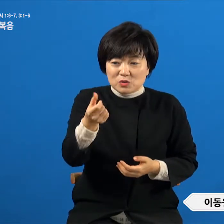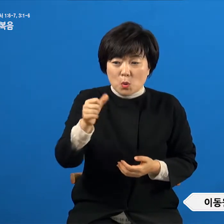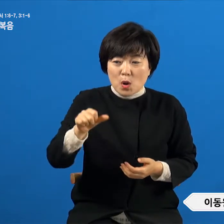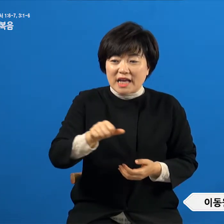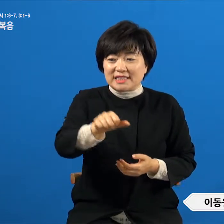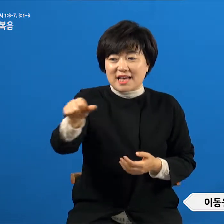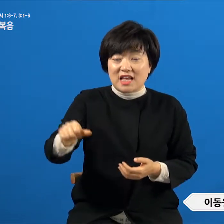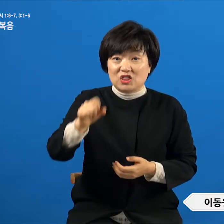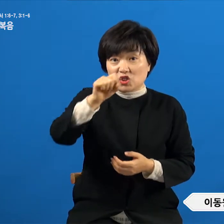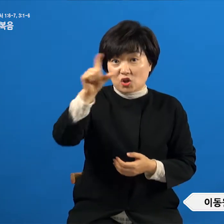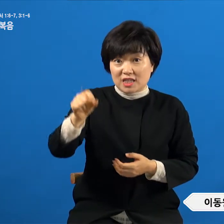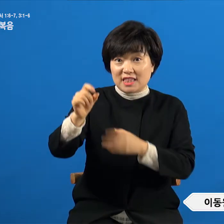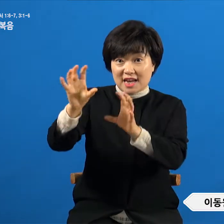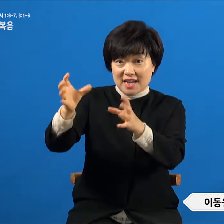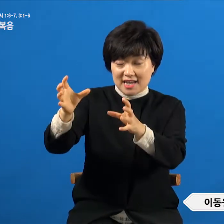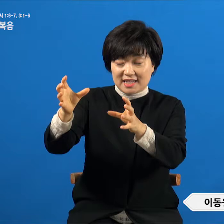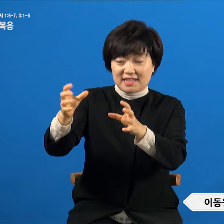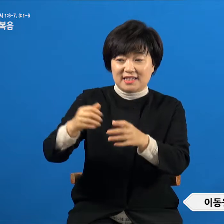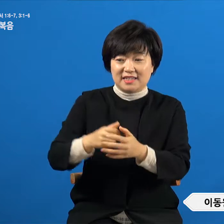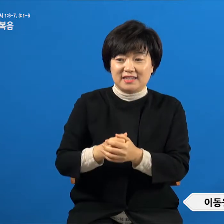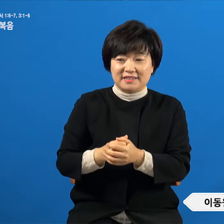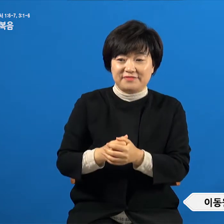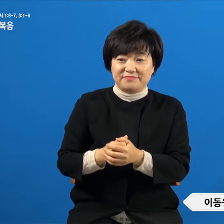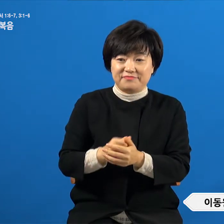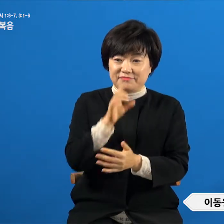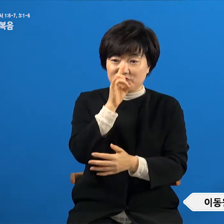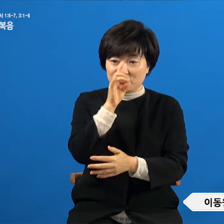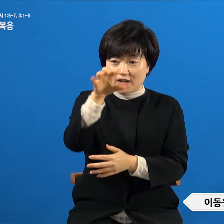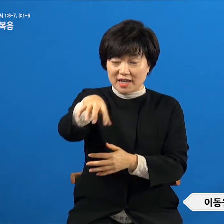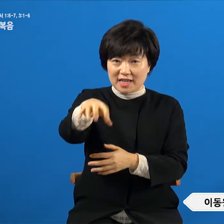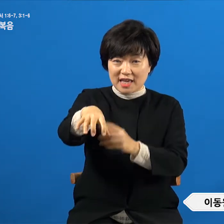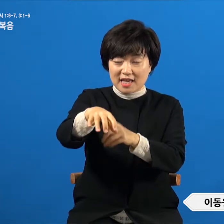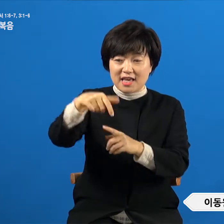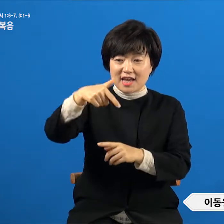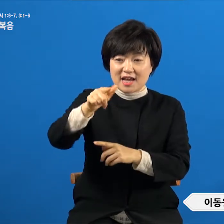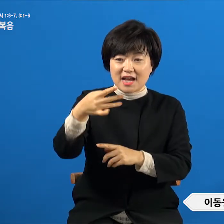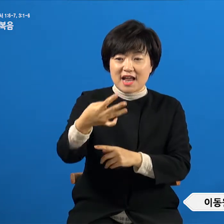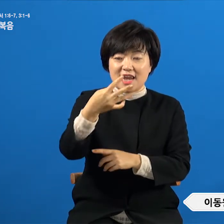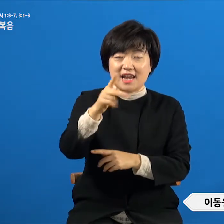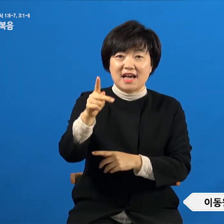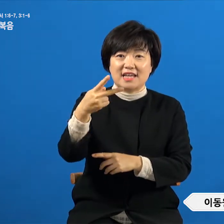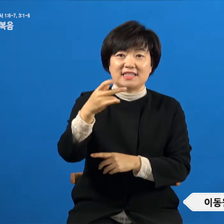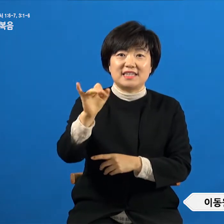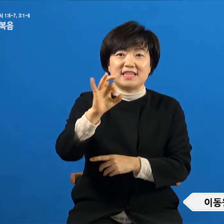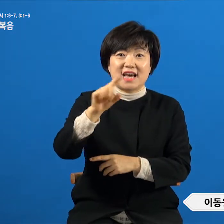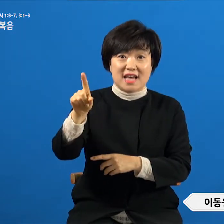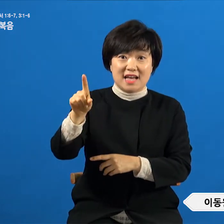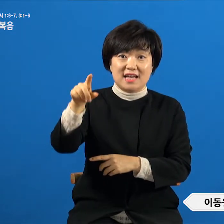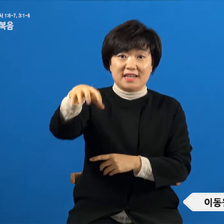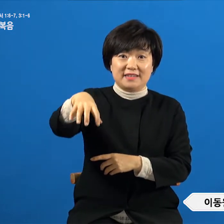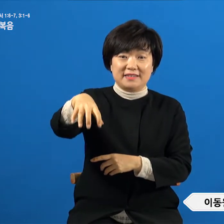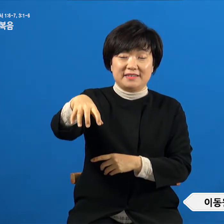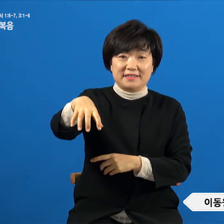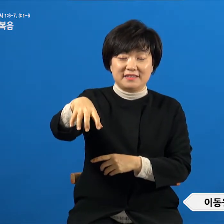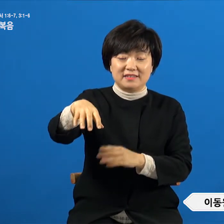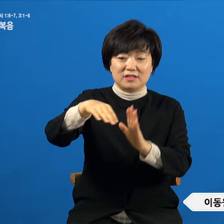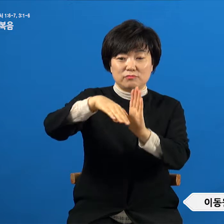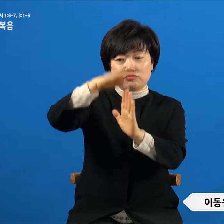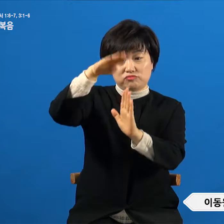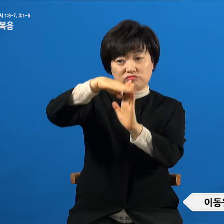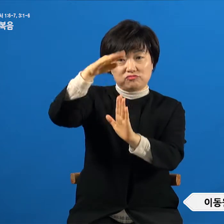지금은 터키라고 불리워지는 곳입니다. 거기에 중앙에 갈라디아라고 불리워지는 지방이 있습니다.